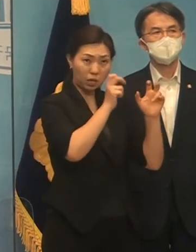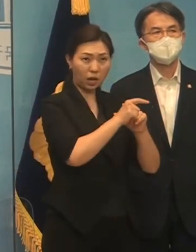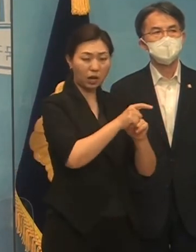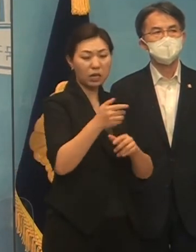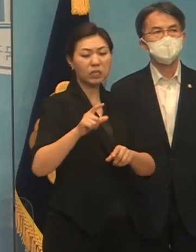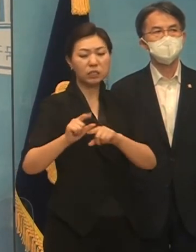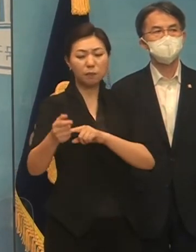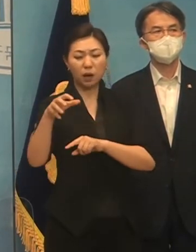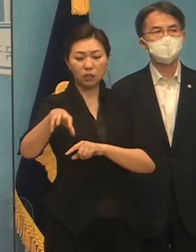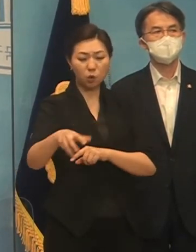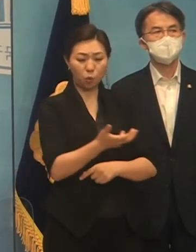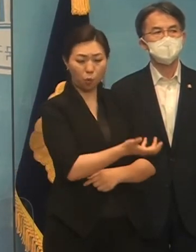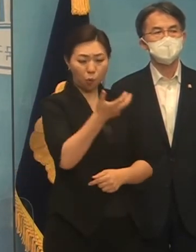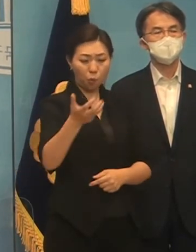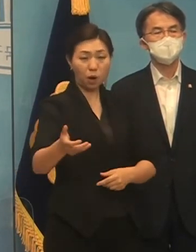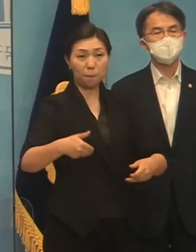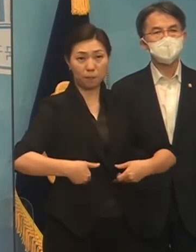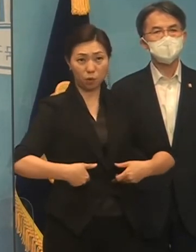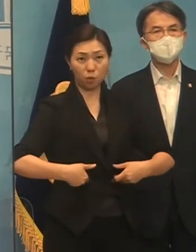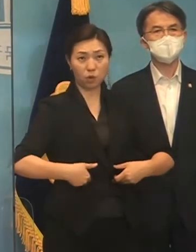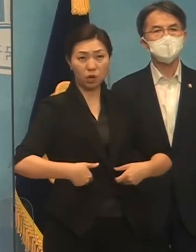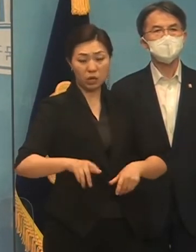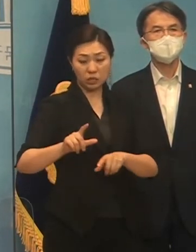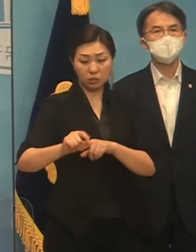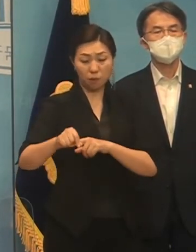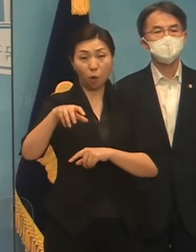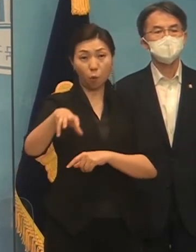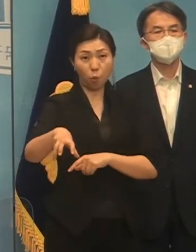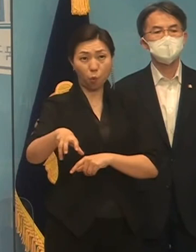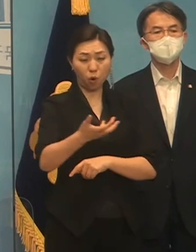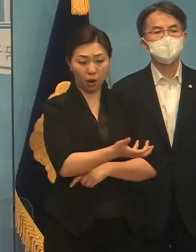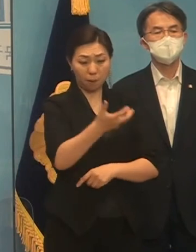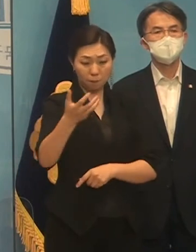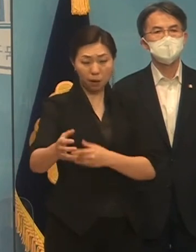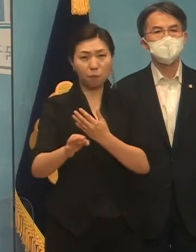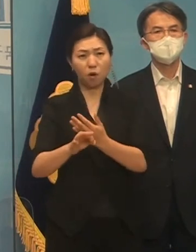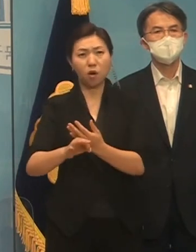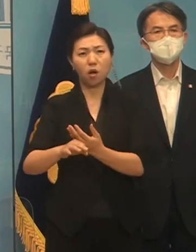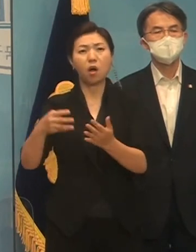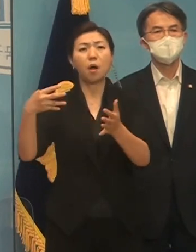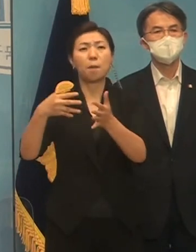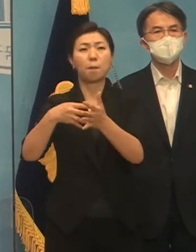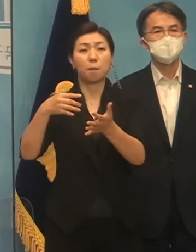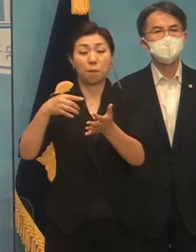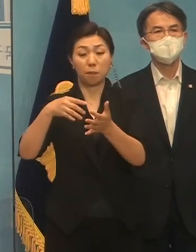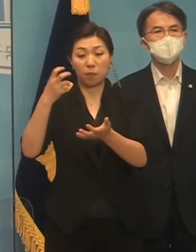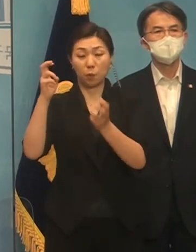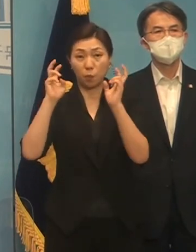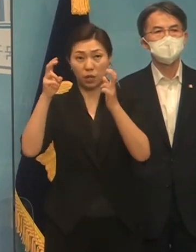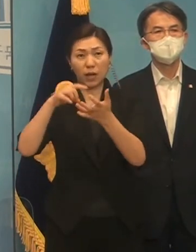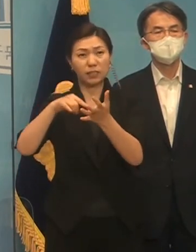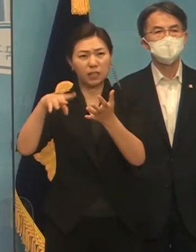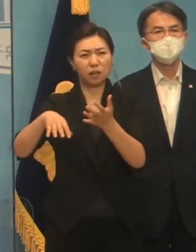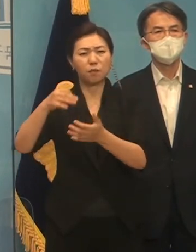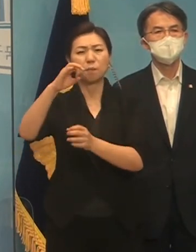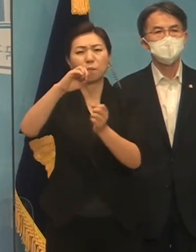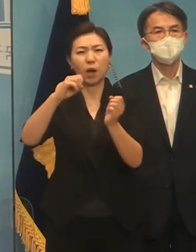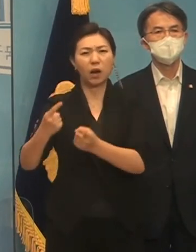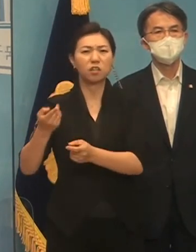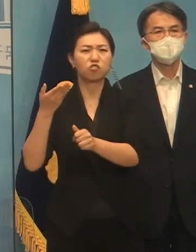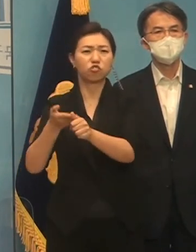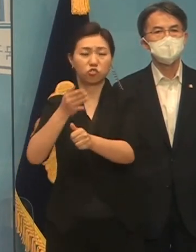합니다. 지역에 본사를 둔 기업들 법인세를 깎아줘야 합니다. 지역에 본사를 둔 기업들은